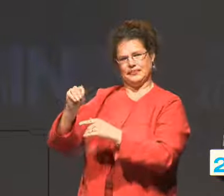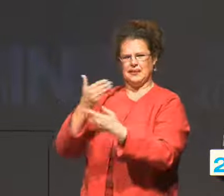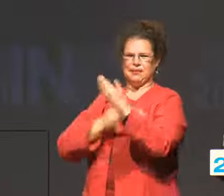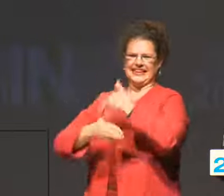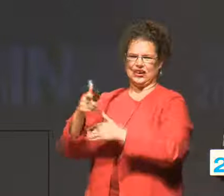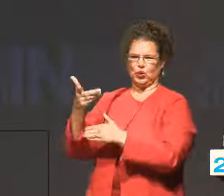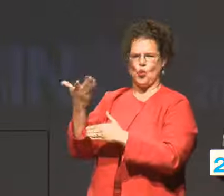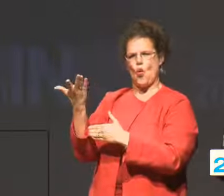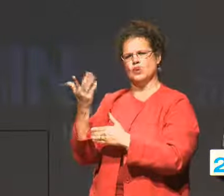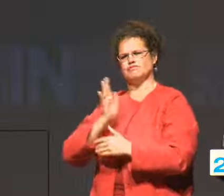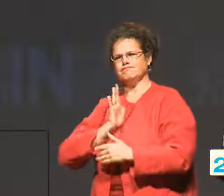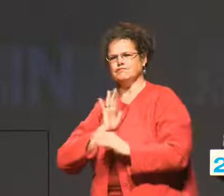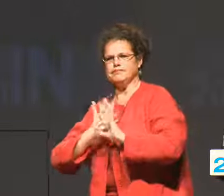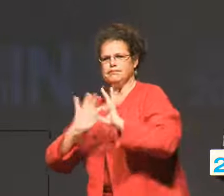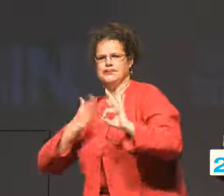Pädagogik.